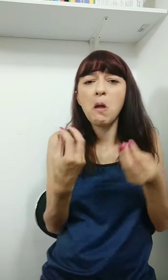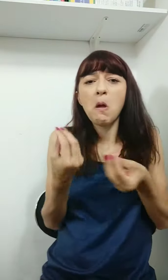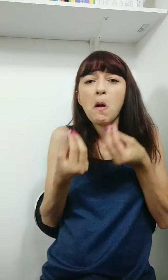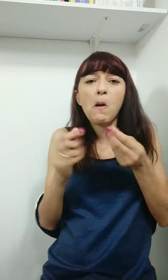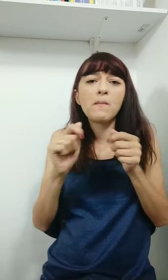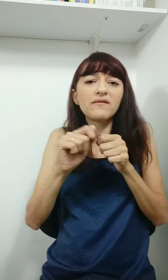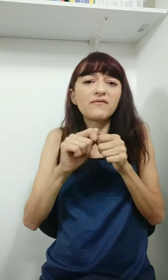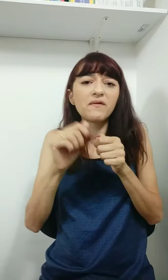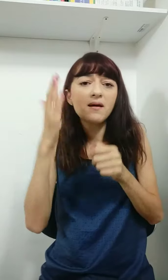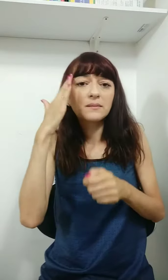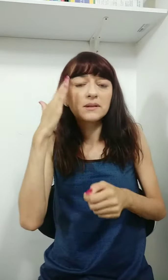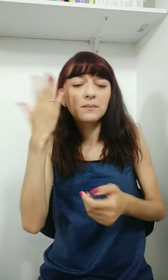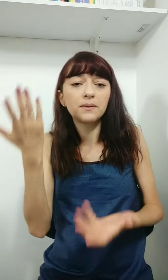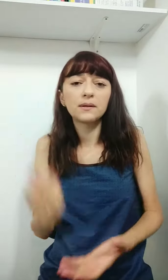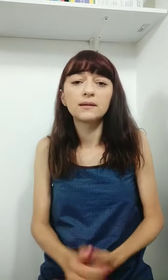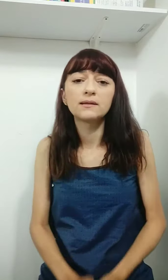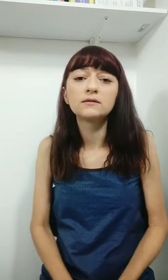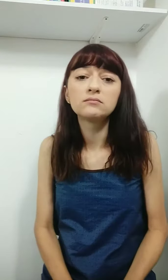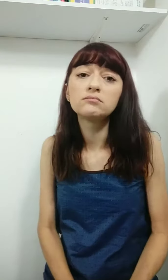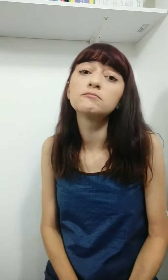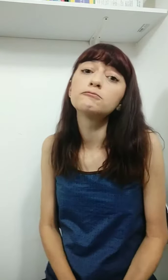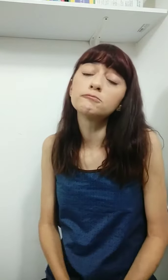surdo, né? E como que faz para ela saber?